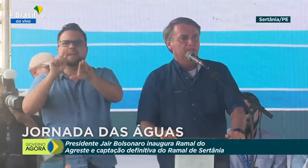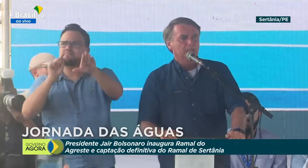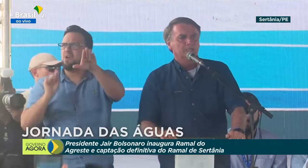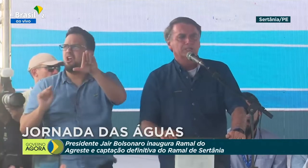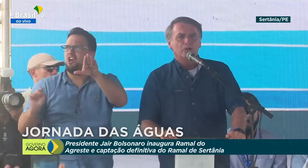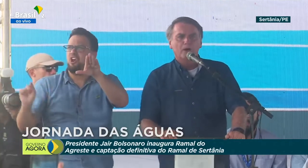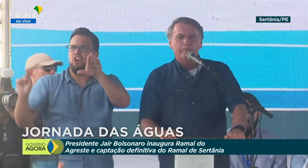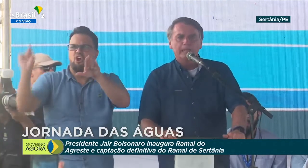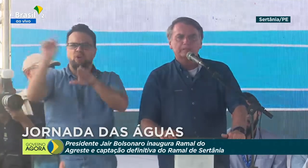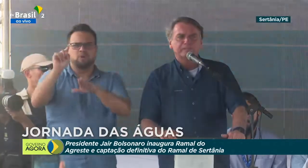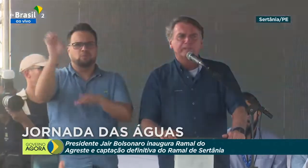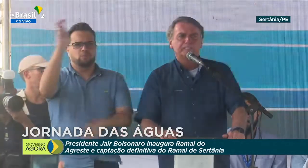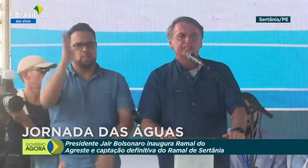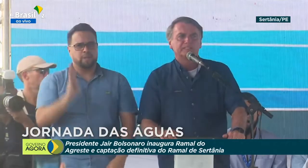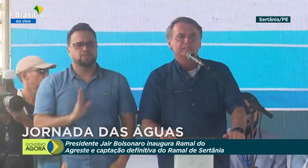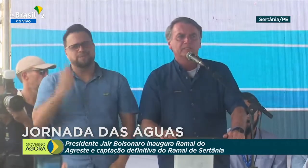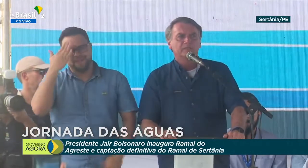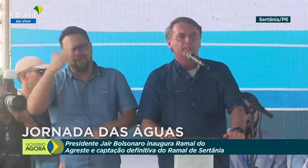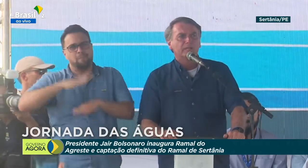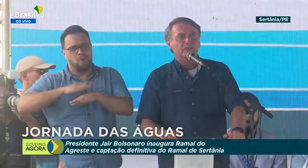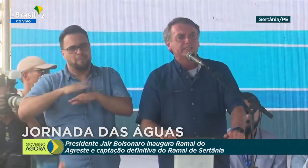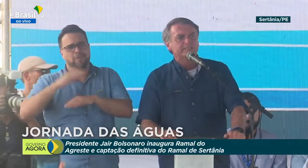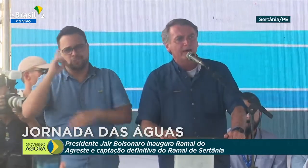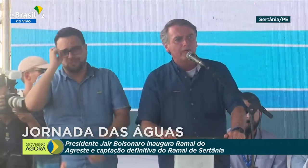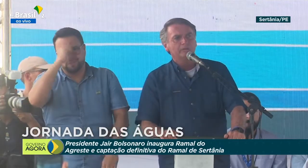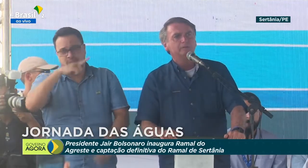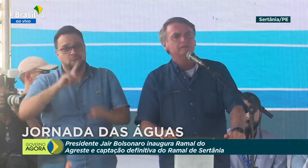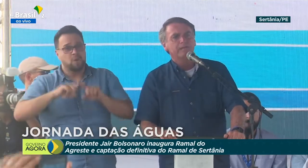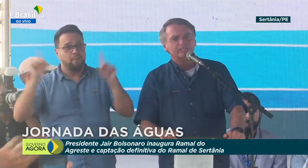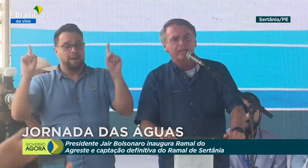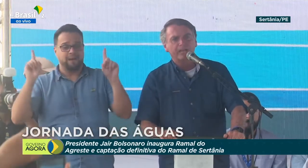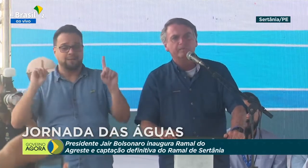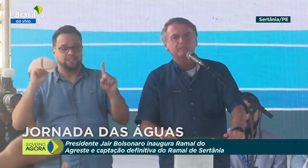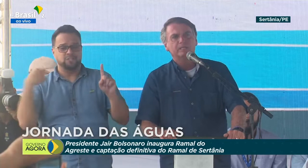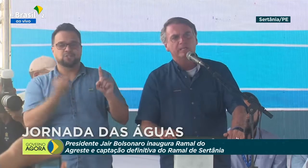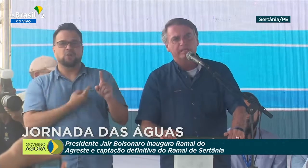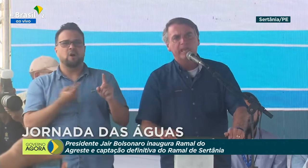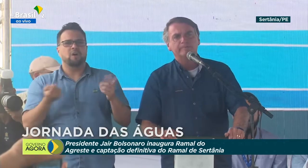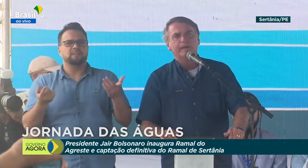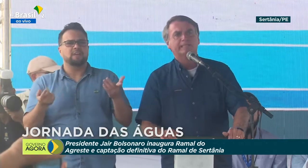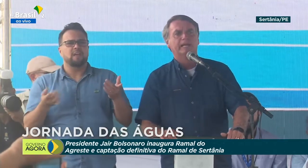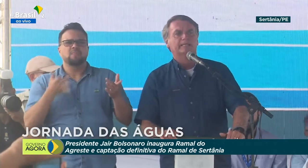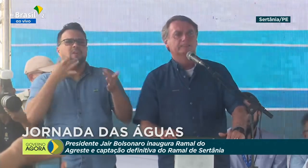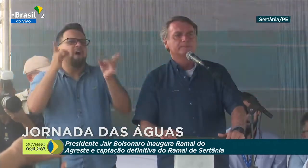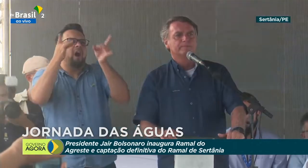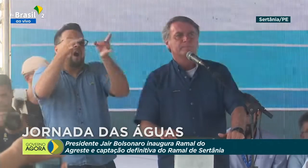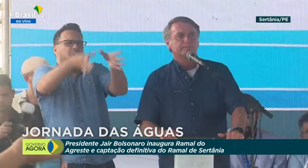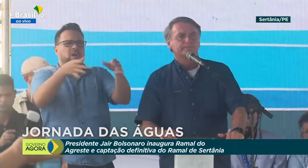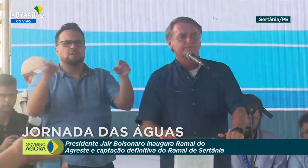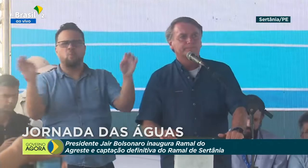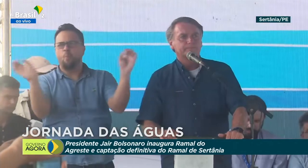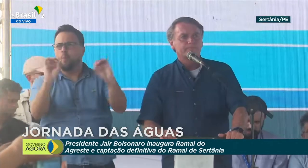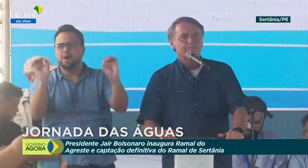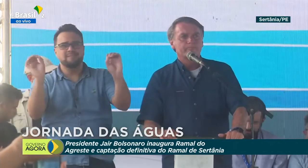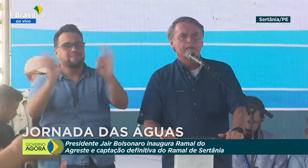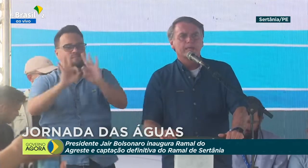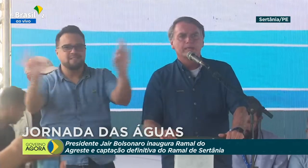país. São momentos difíceis, mas nós não deixaremos ninguém para trás.